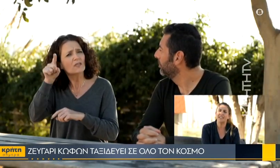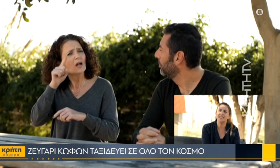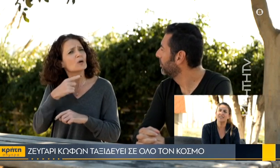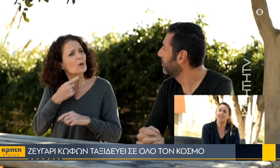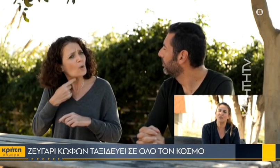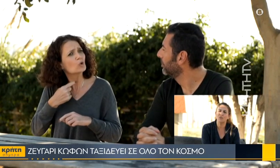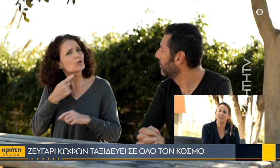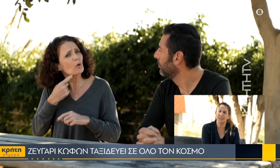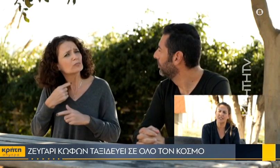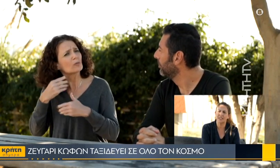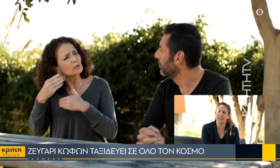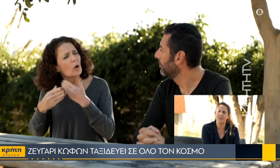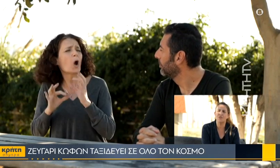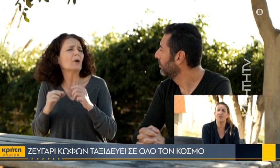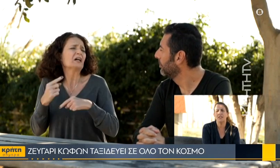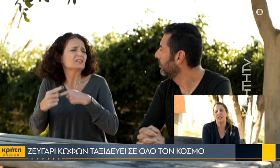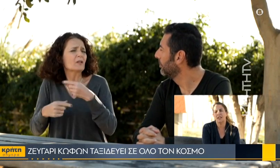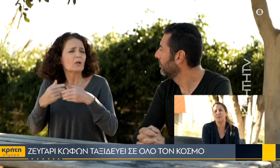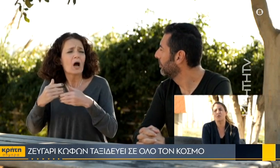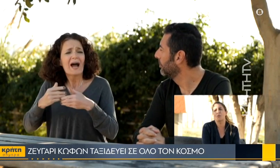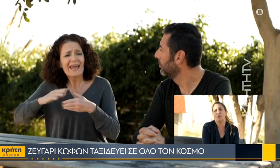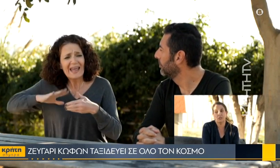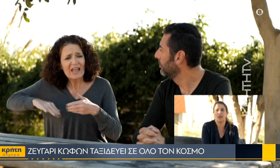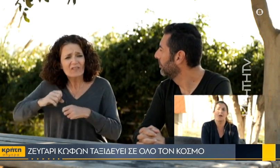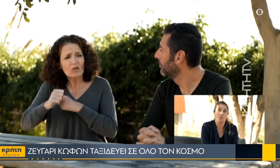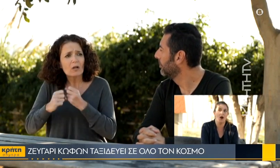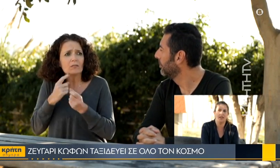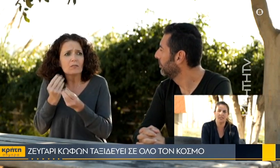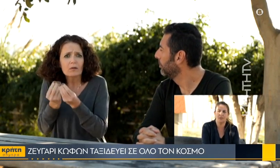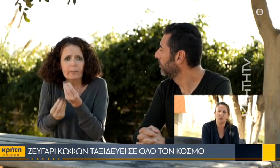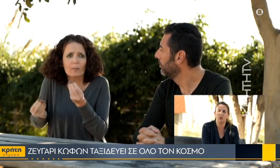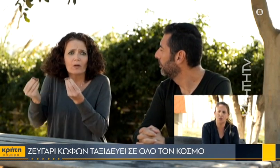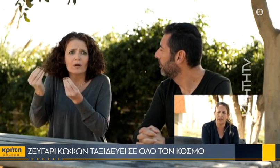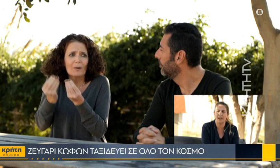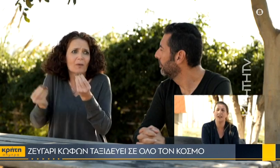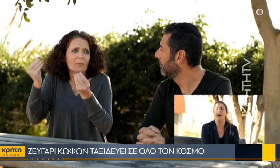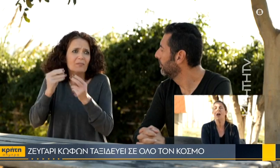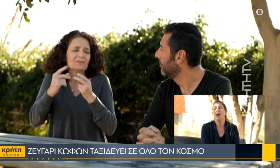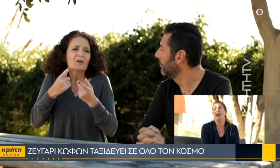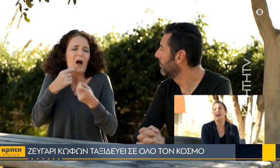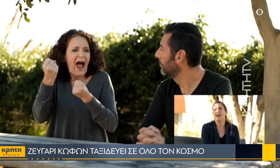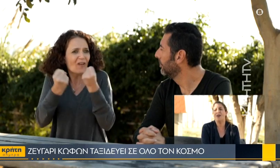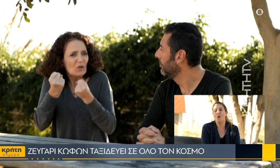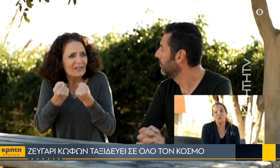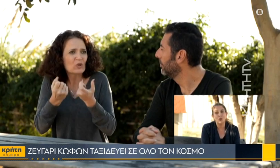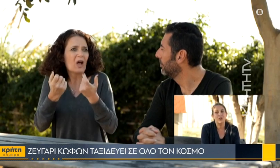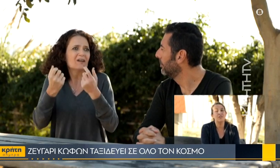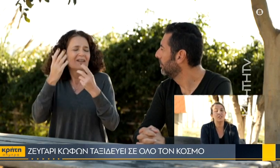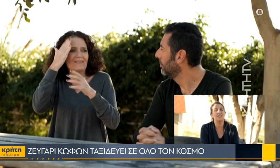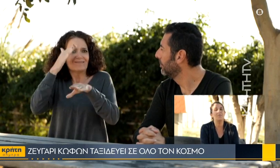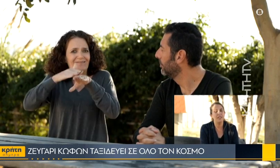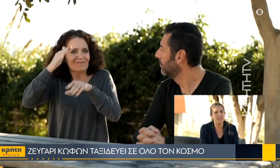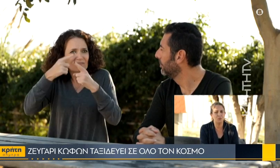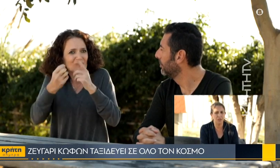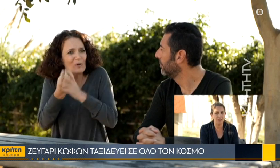Στην αρχή, ξεκινώντας να ταξιδεύω, ήταν κάτι το οποίο φυσικά μου άρεσε, γι' αυτό και το έκανα. Όμως όλες